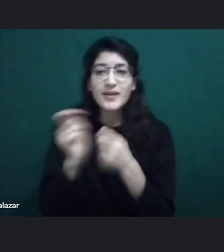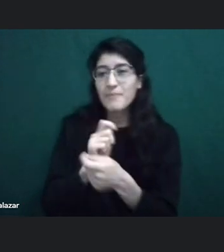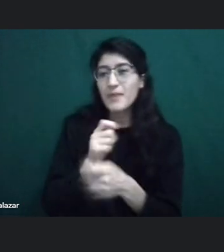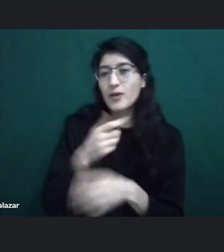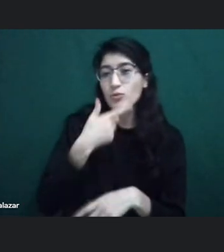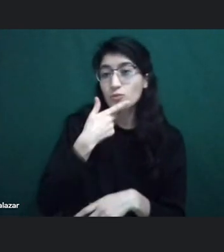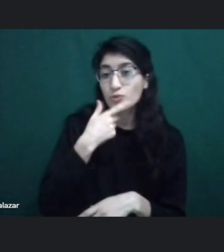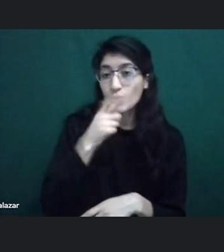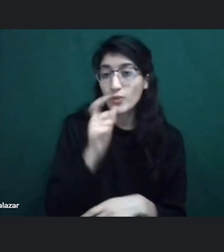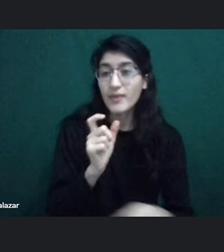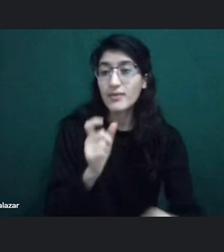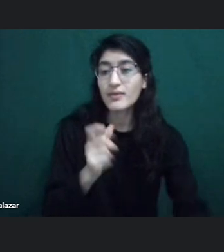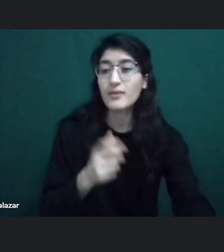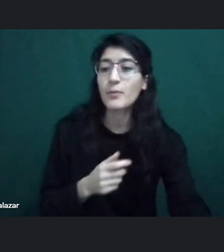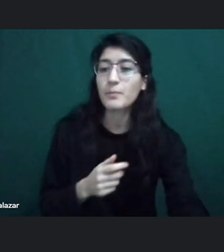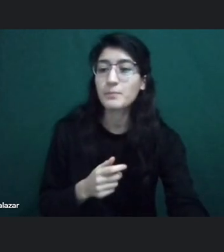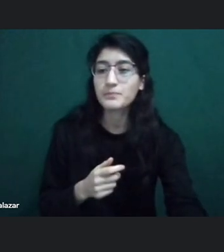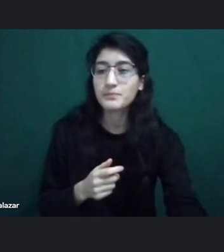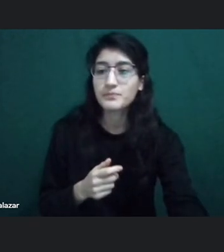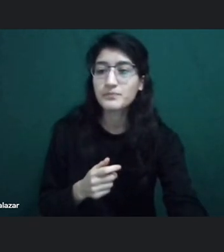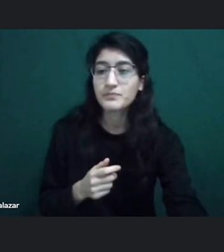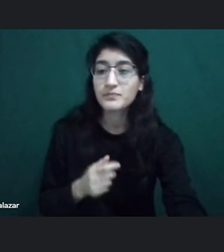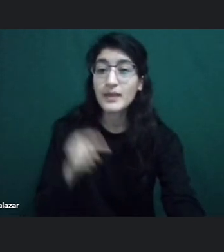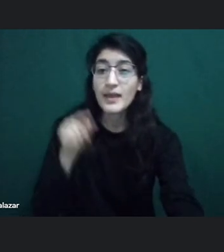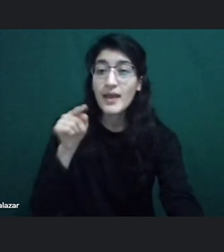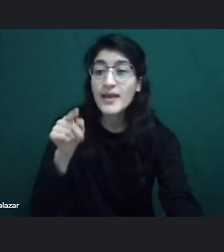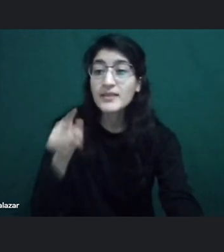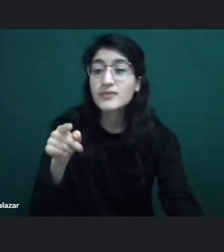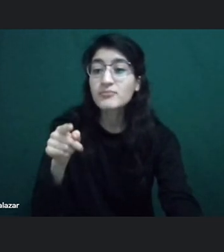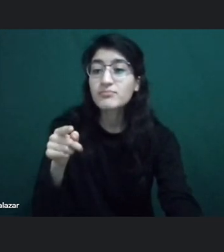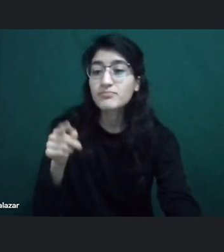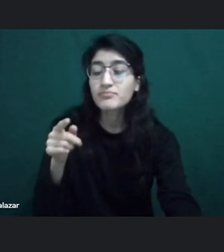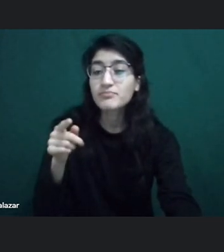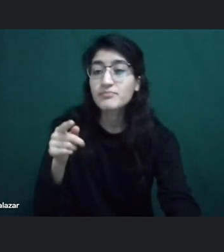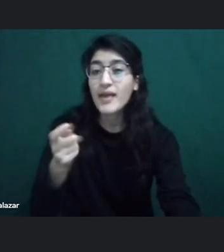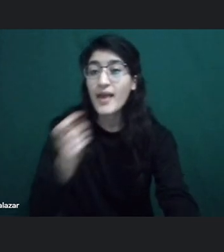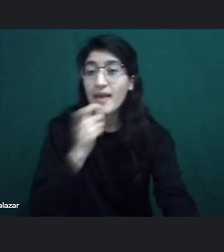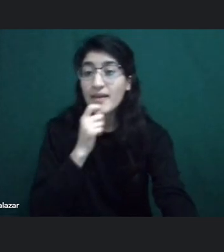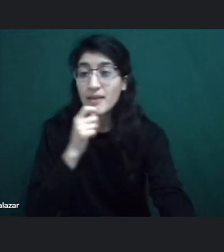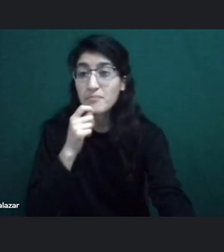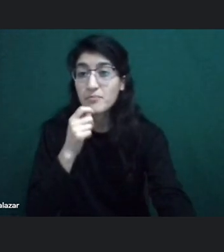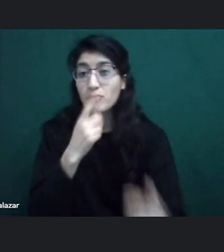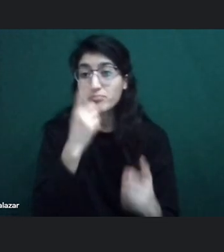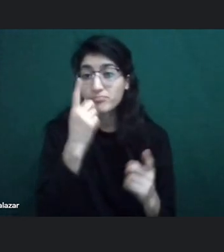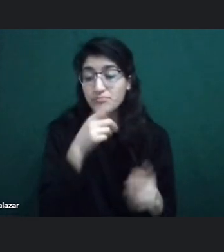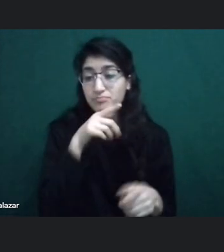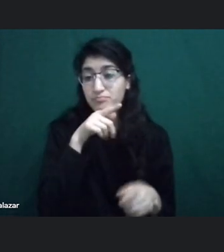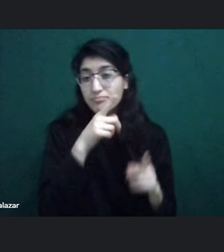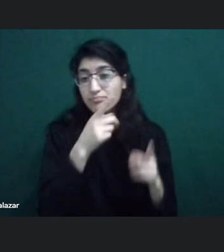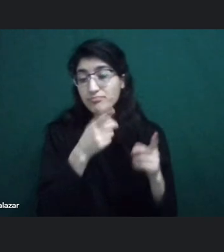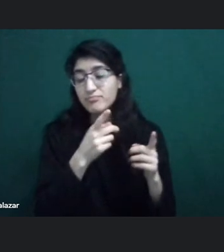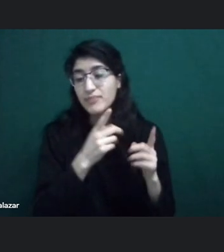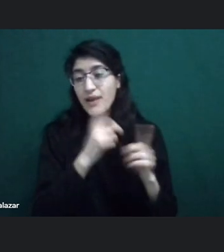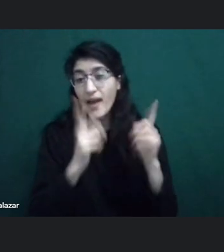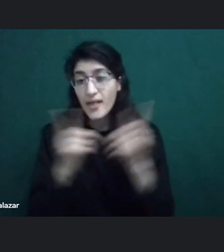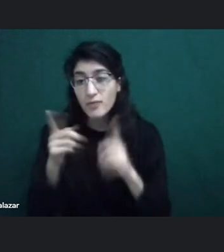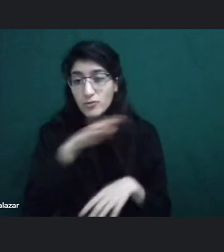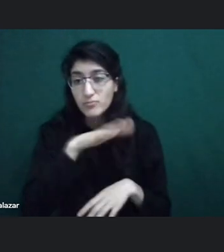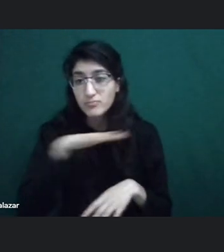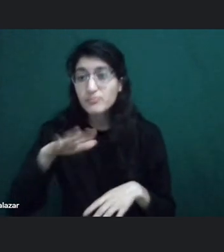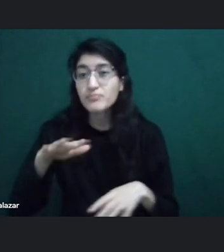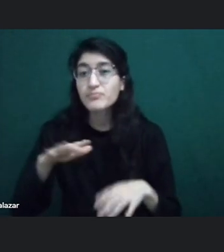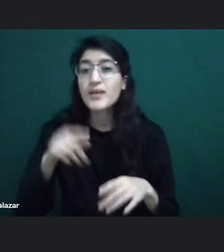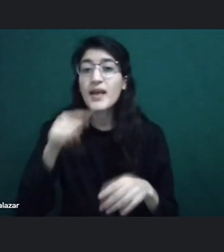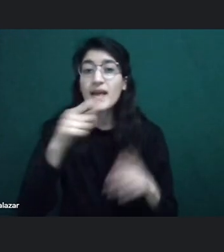estos ejemplos de cada uno de los casos están en el cuadernillo. Este simplemente es una síntesis,